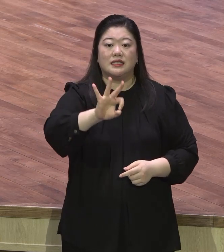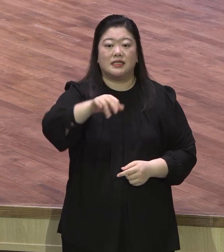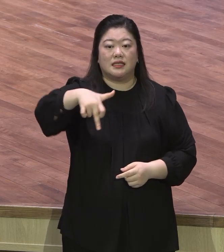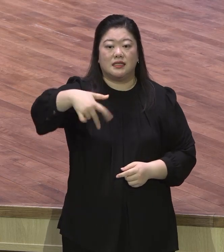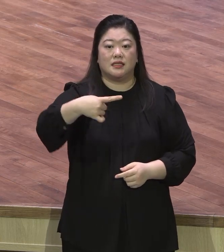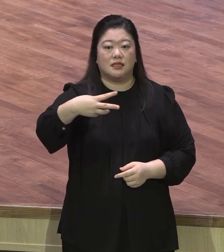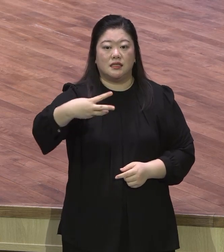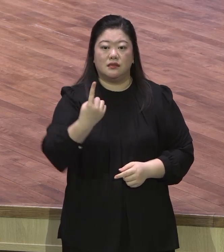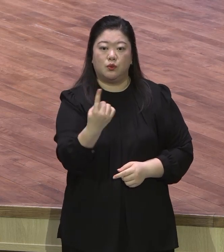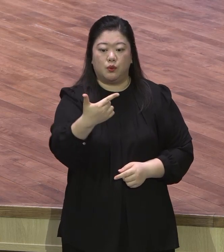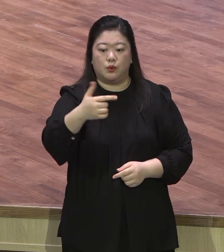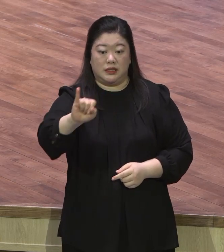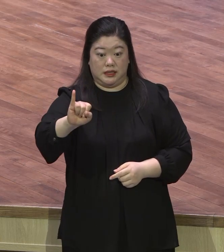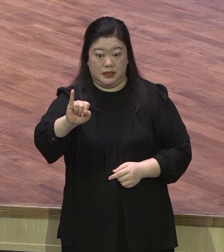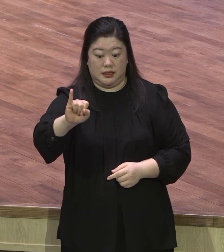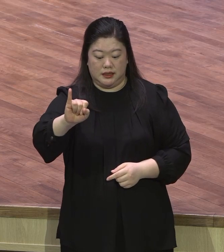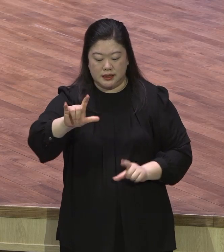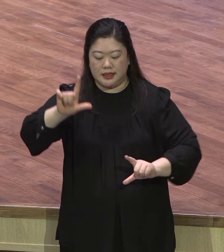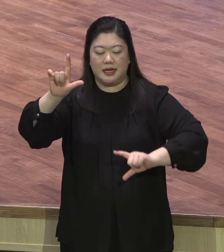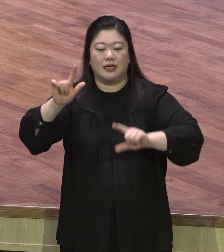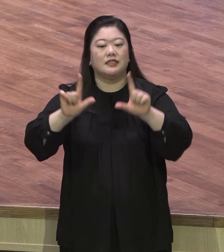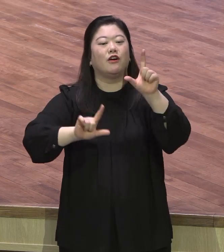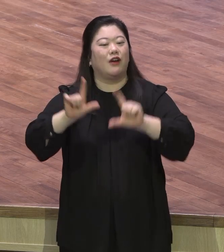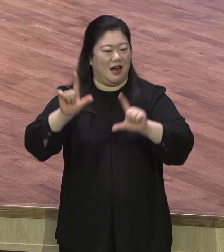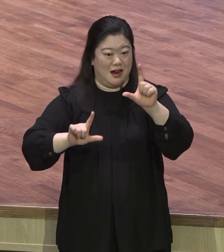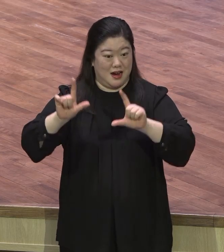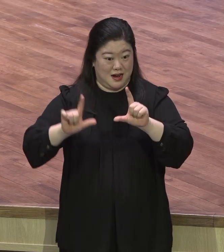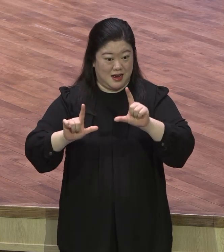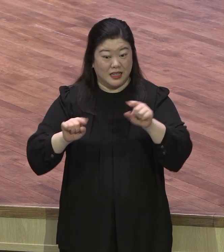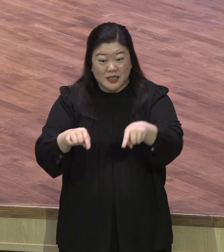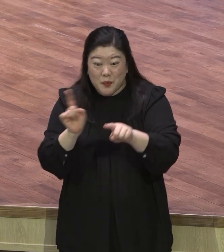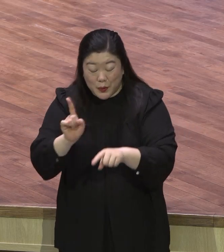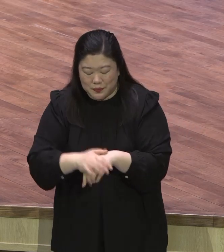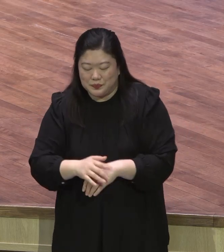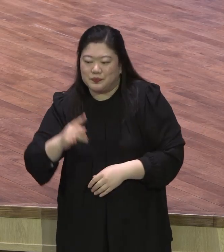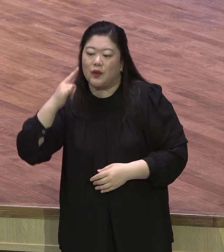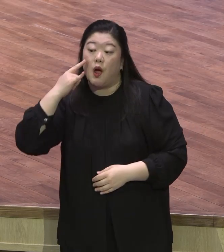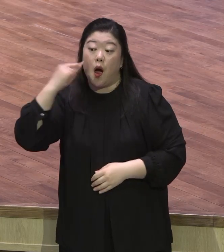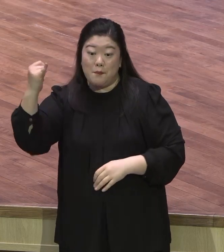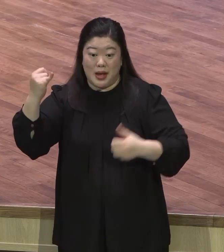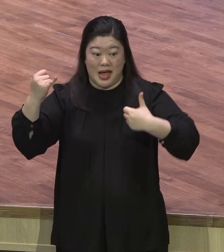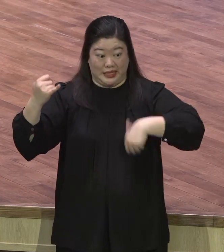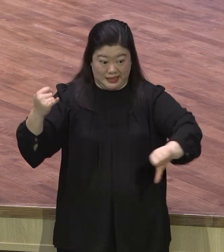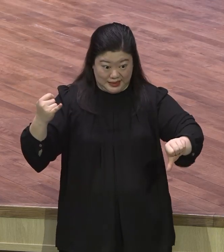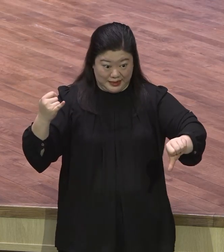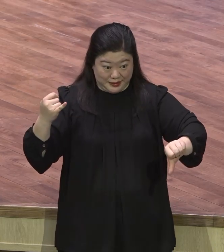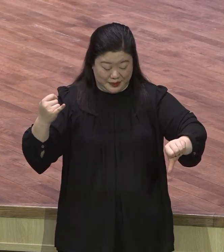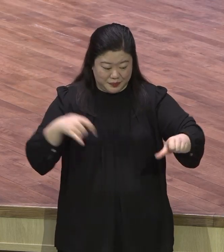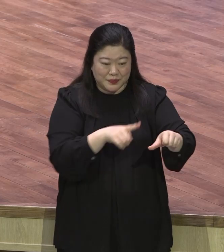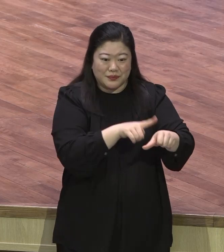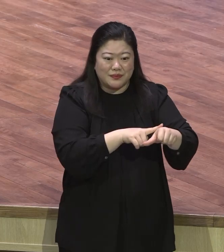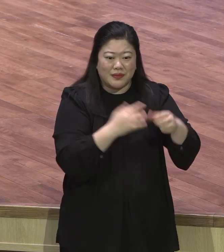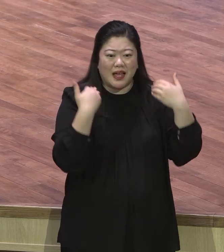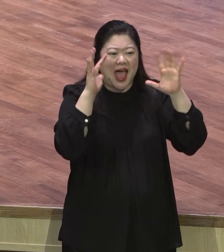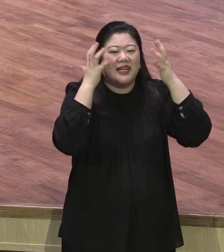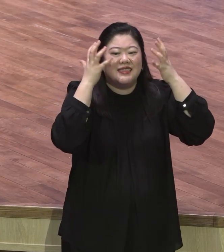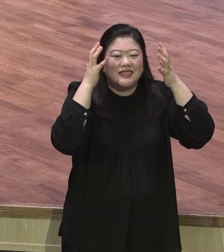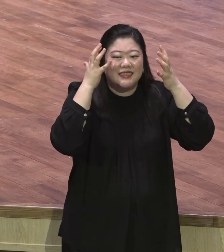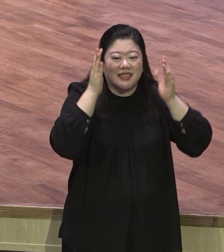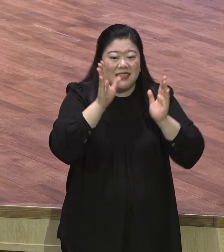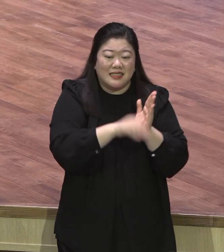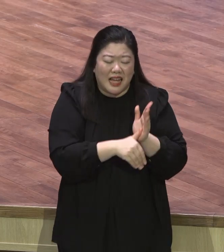어머니와 아직 철이 들을 들은 이 유아 사이에 젖을 먹이면서 그 유아가 어머니의